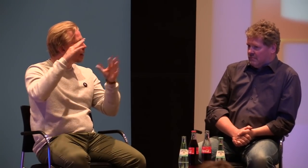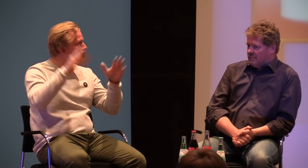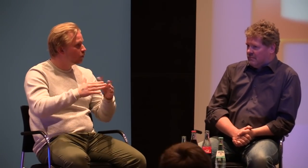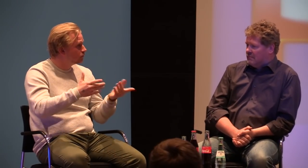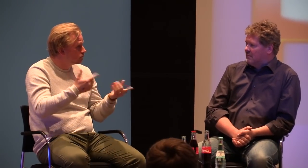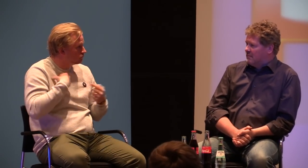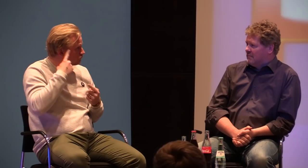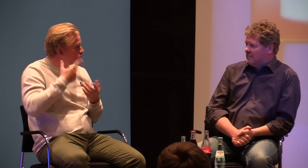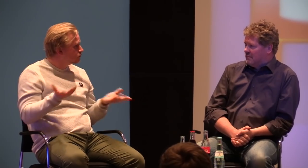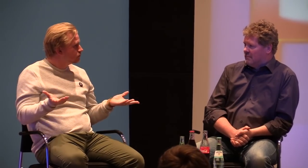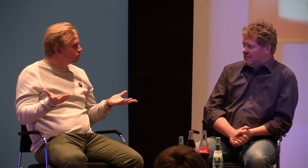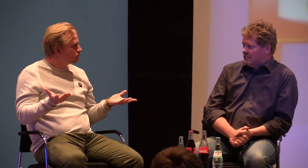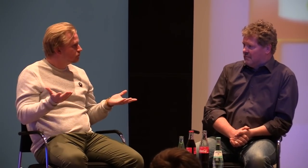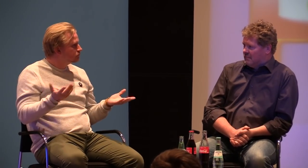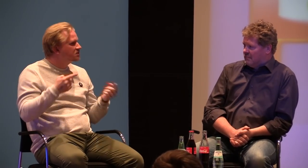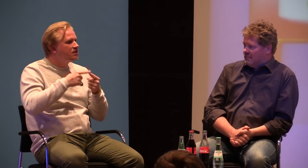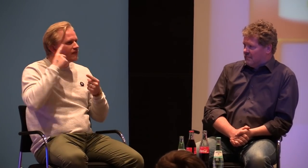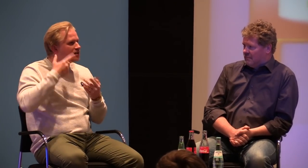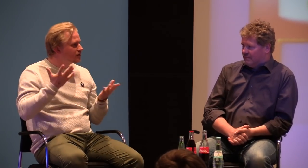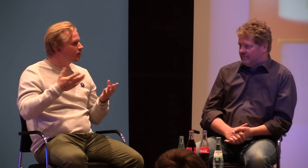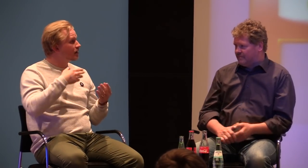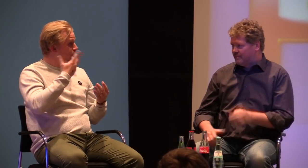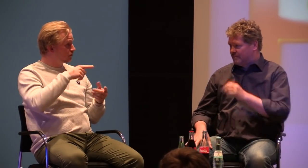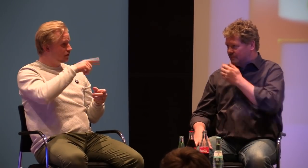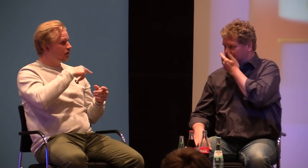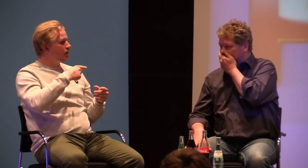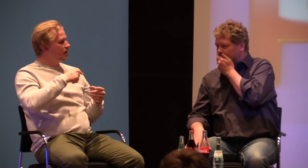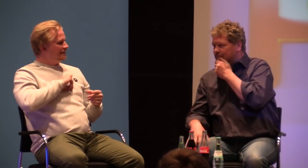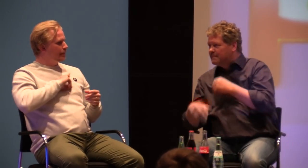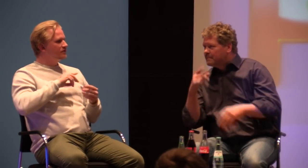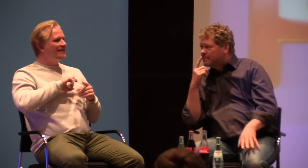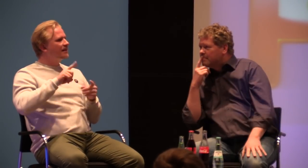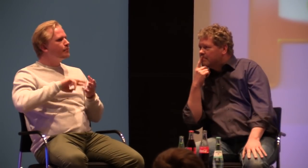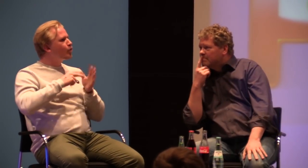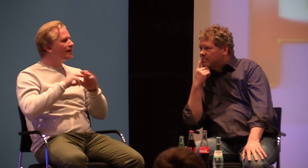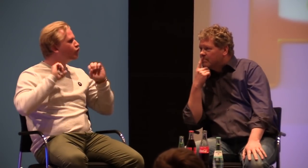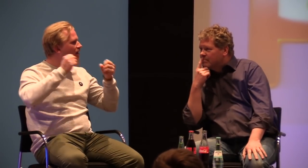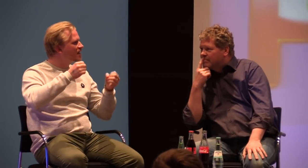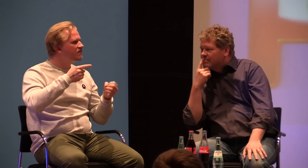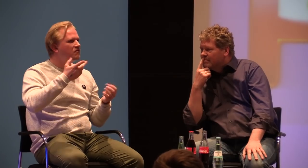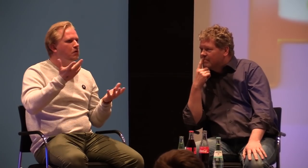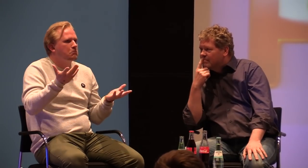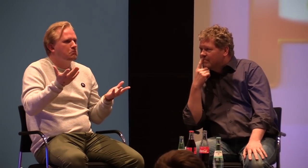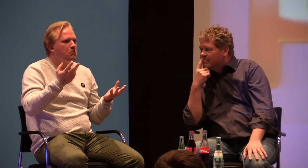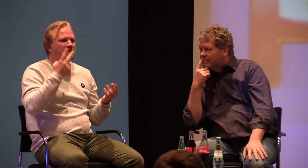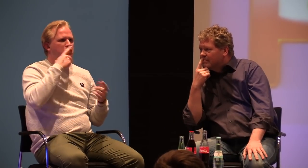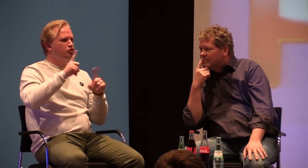Ist es sein Ziel, Barrieren abzubauen? Mir ist also bis heute noch nicht so wirklich klar, was möchte Sandro